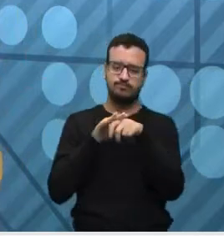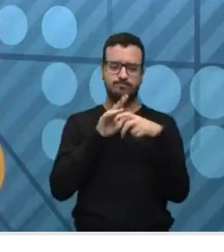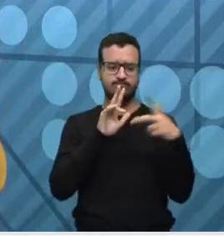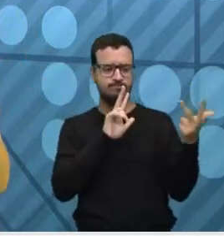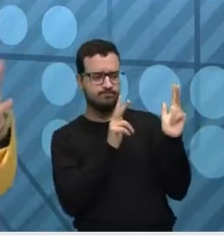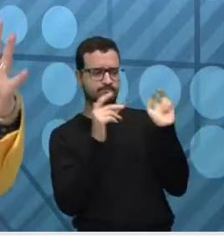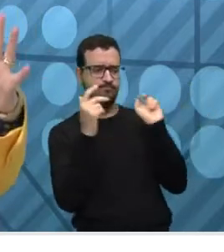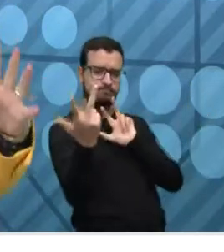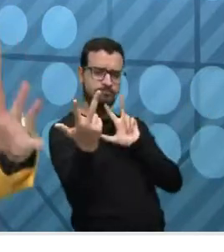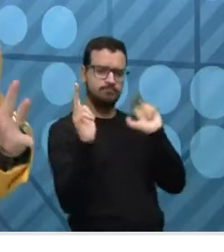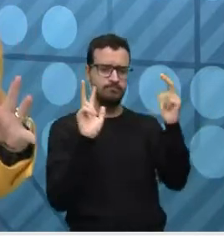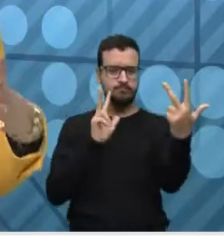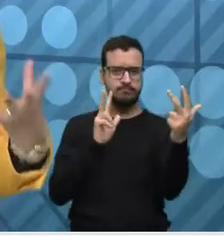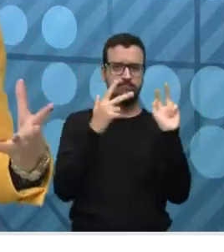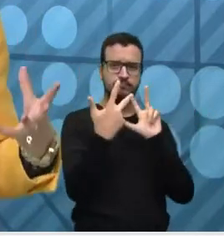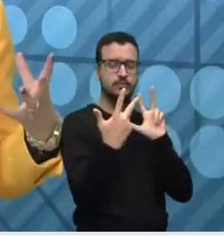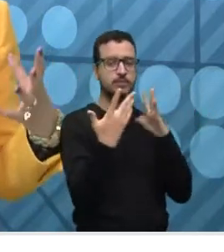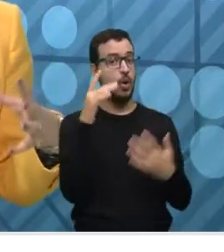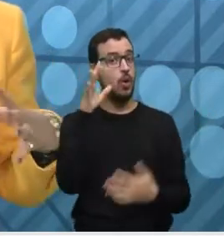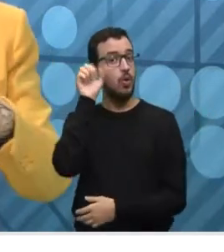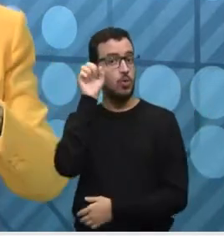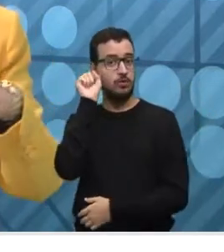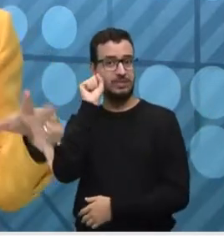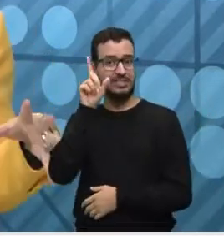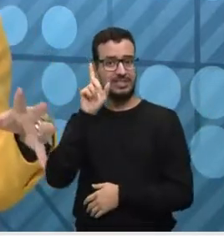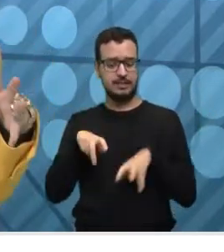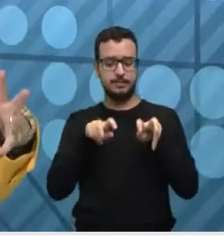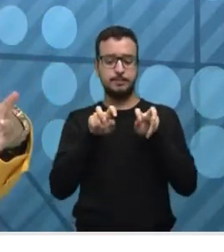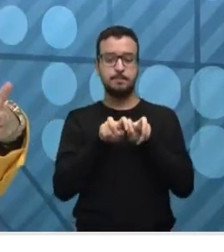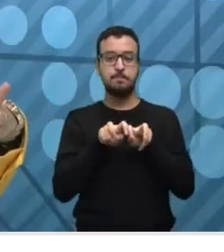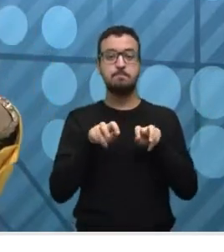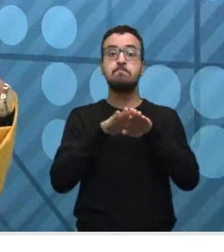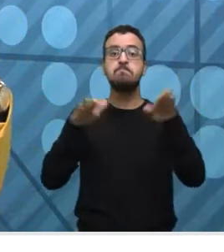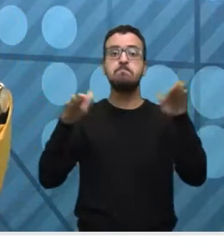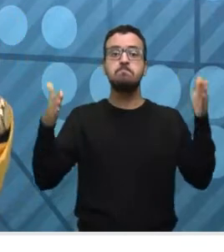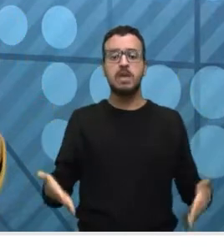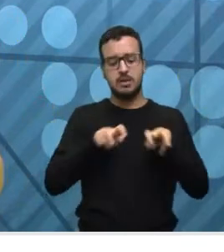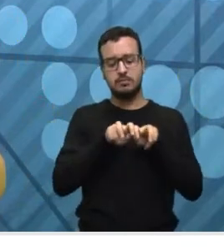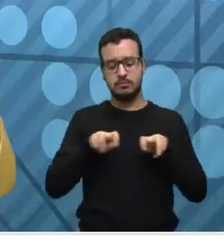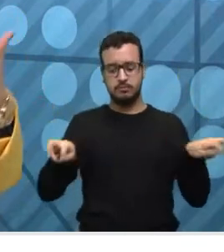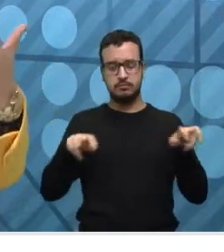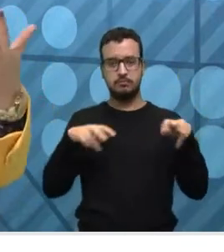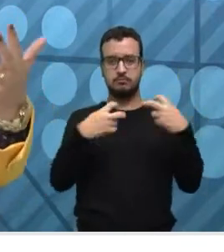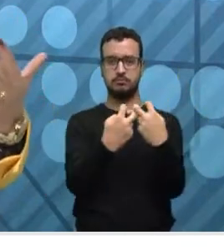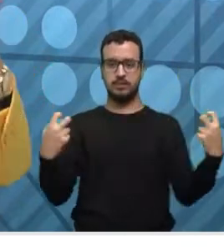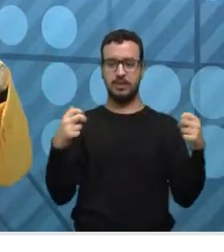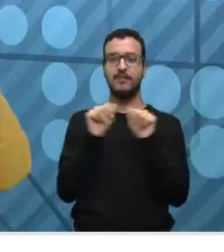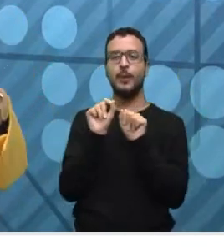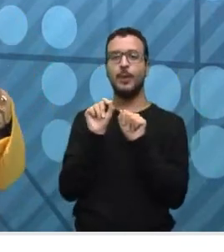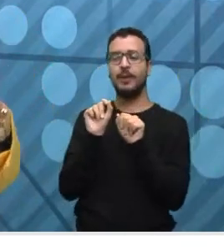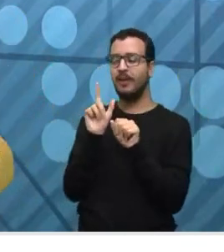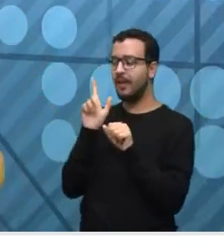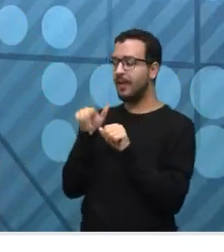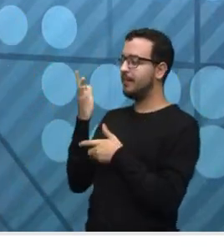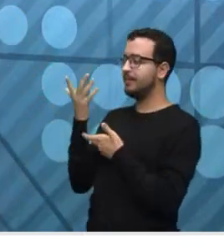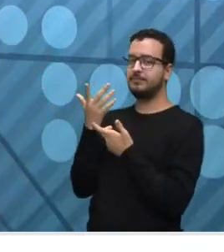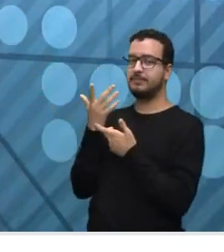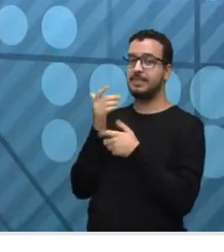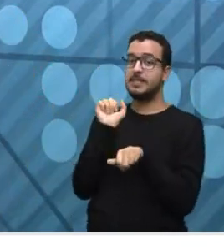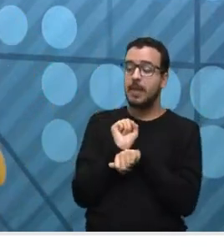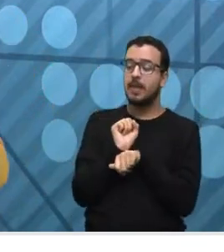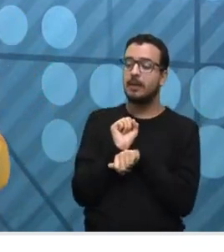entrecruzadas principalmente. Os ouvintes, se estão sentados a uma mesa, nós fazemos um intercâmbio de conversas, né? Esperamos alguém